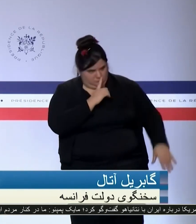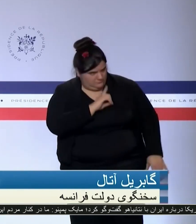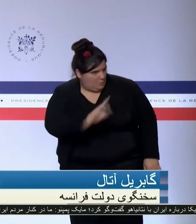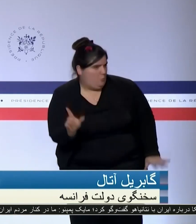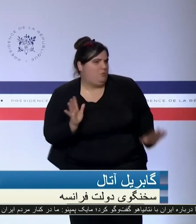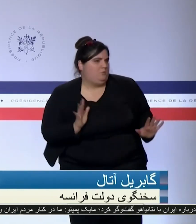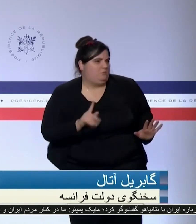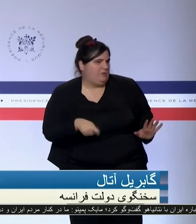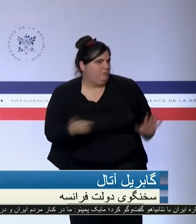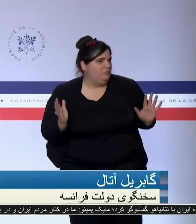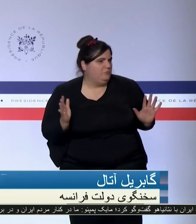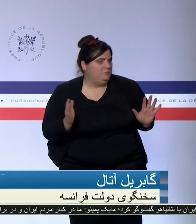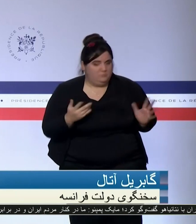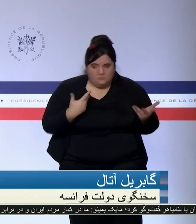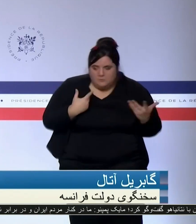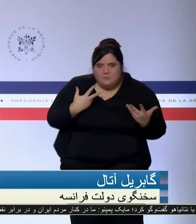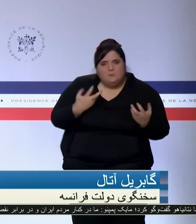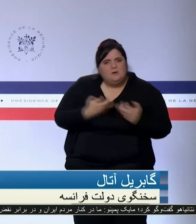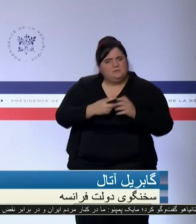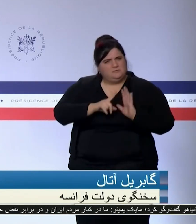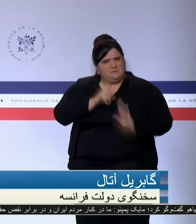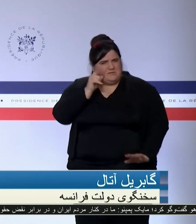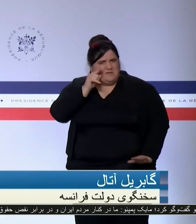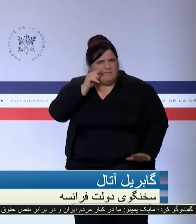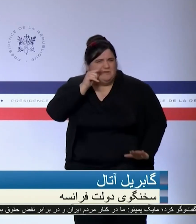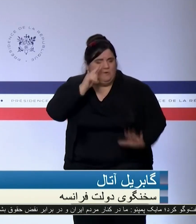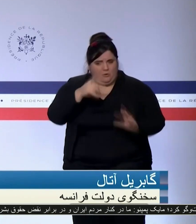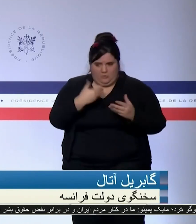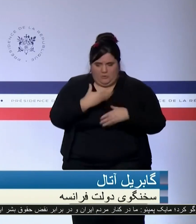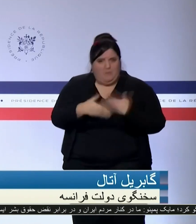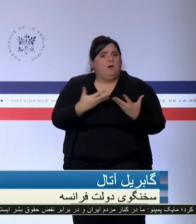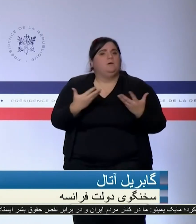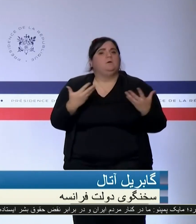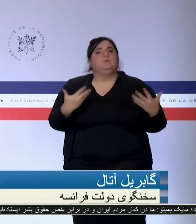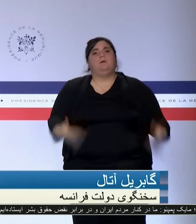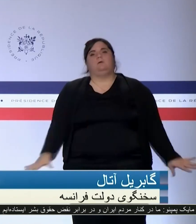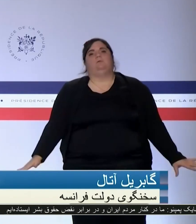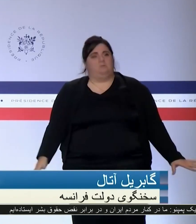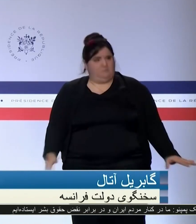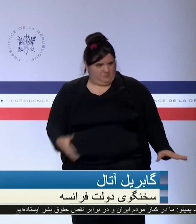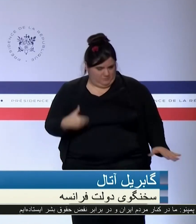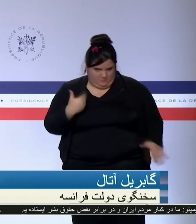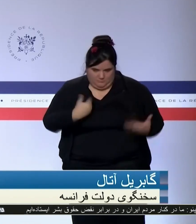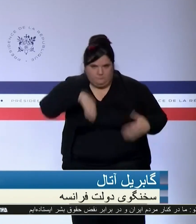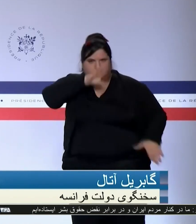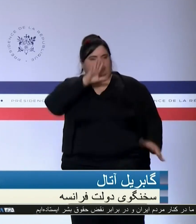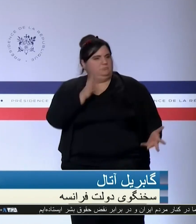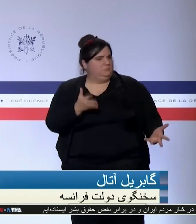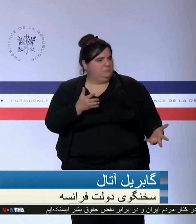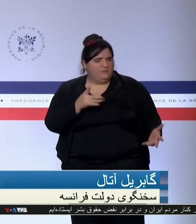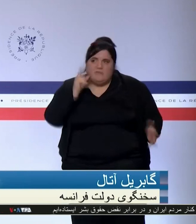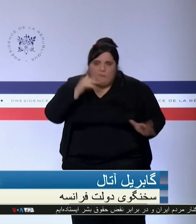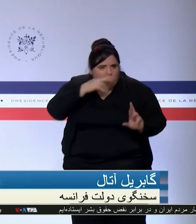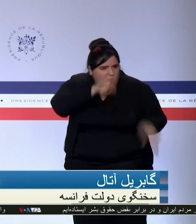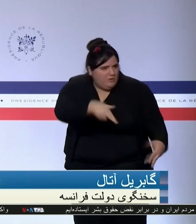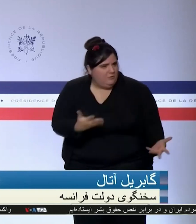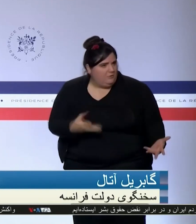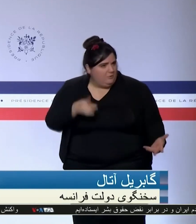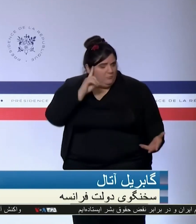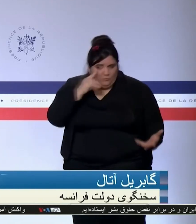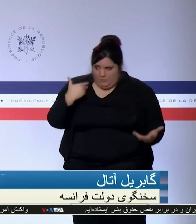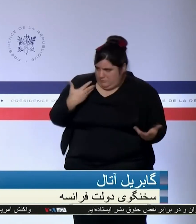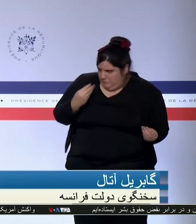زمانی ممکن خواهد بود که بدانیم چه تلاش‌هایی موجب شده است تا به این مرحله برسیم، چون محدودیت‌ها با رسیدن به نتیجه نهایی